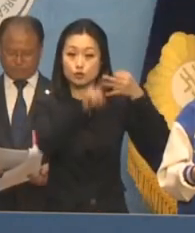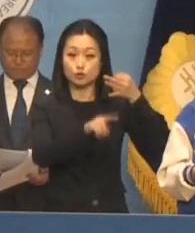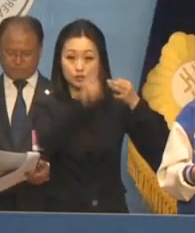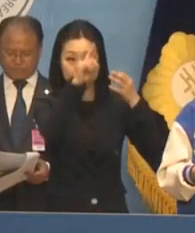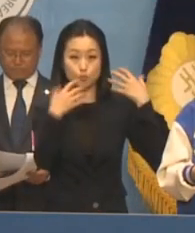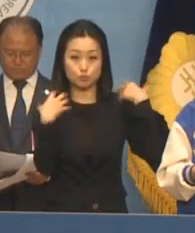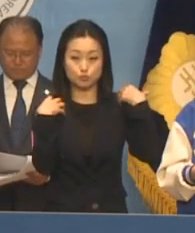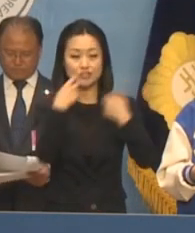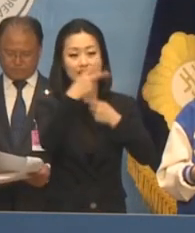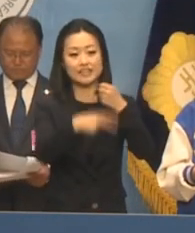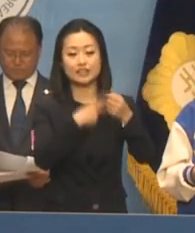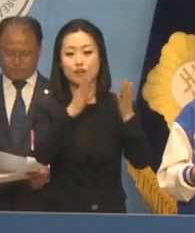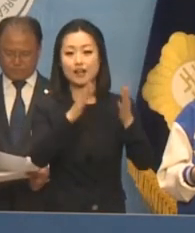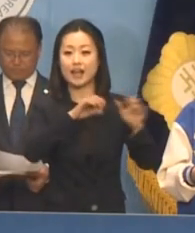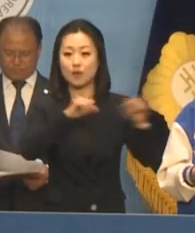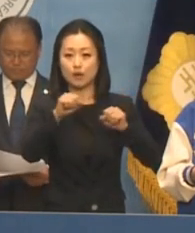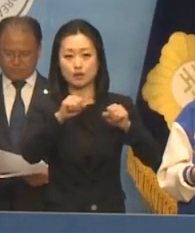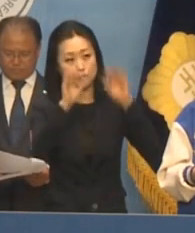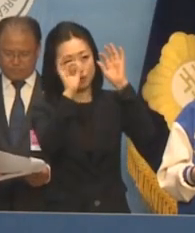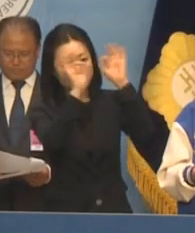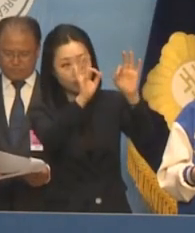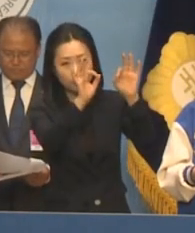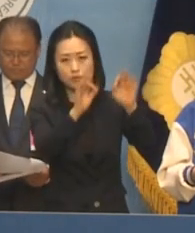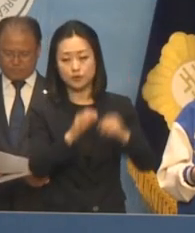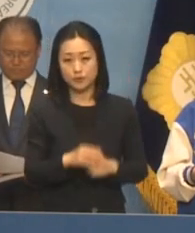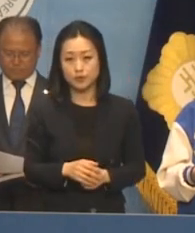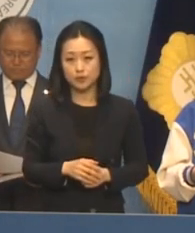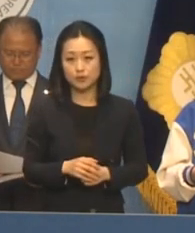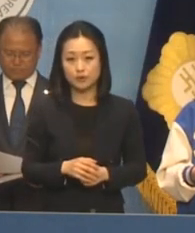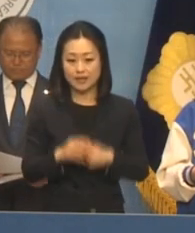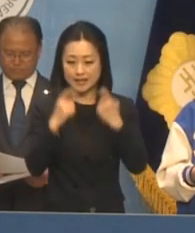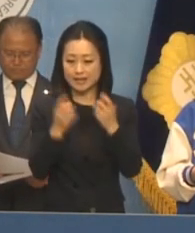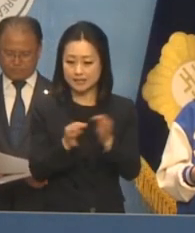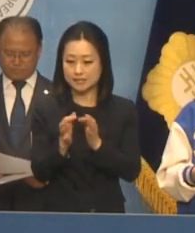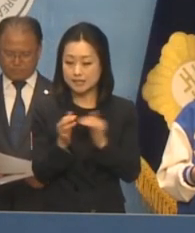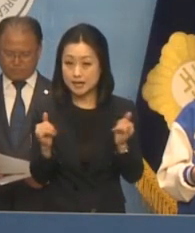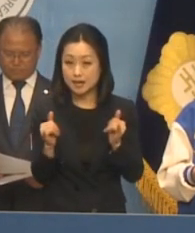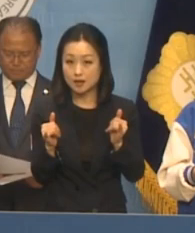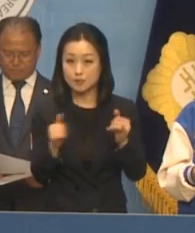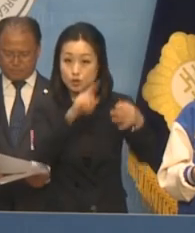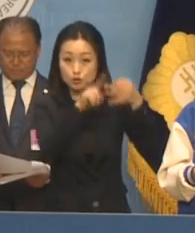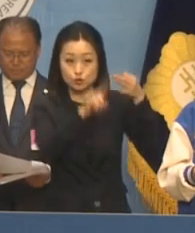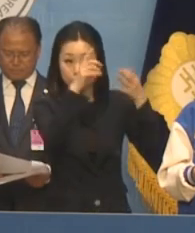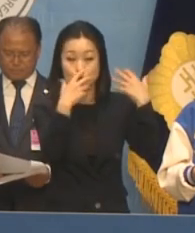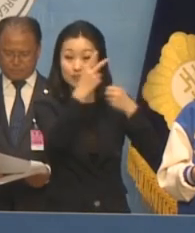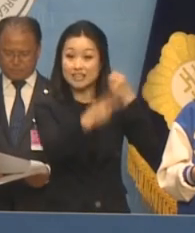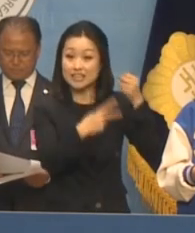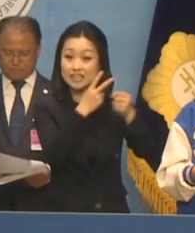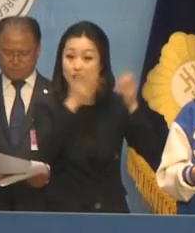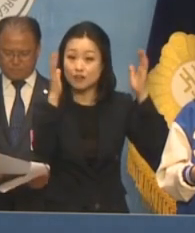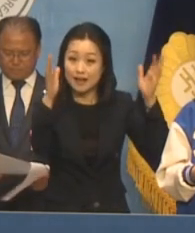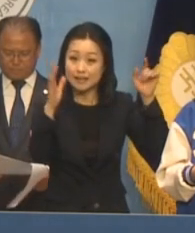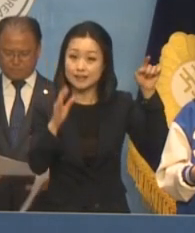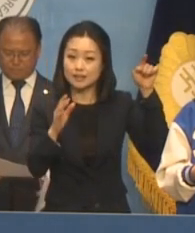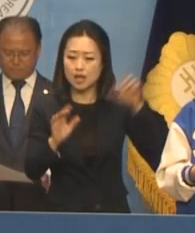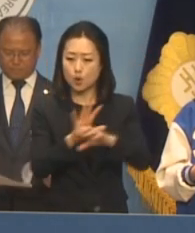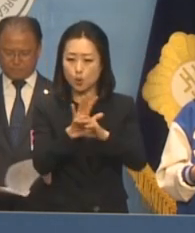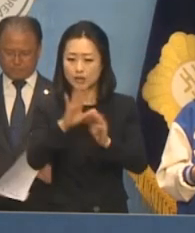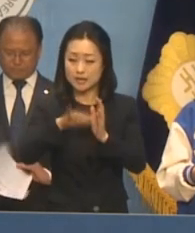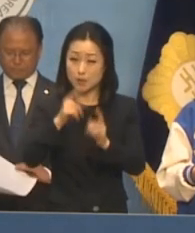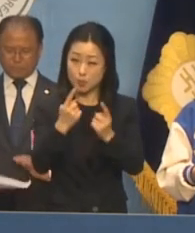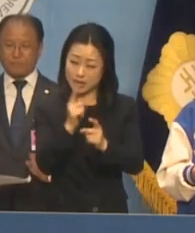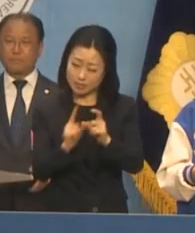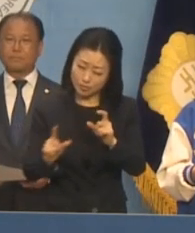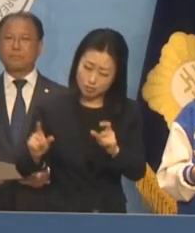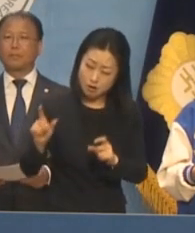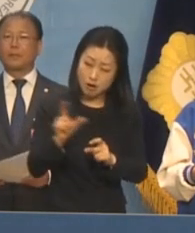정부의 지난 2년 행태가 그러했습니다 소상공인 자영업자들은 윤성열 정권 지난 2년의 시기가 코로나 19 때보다도 더